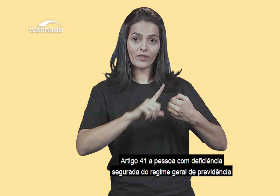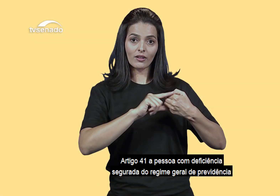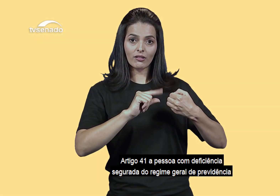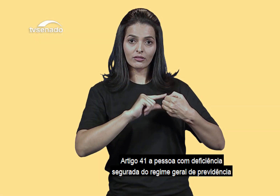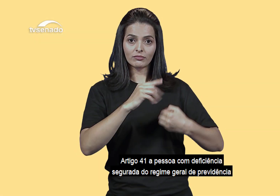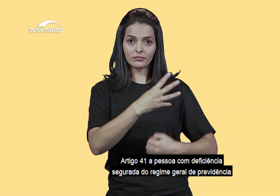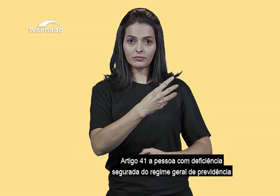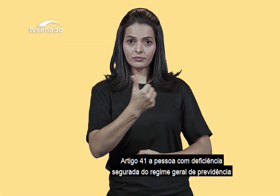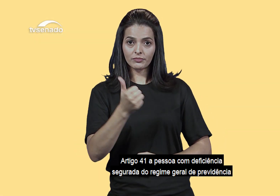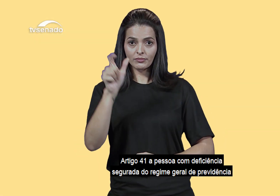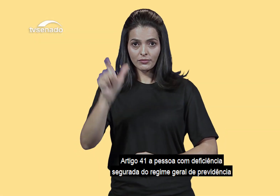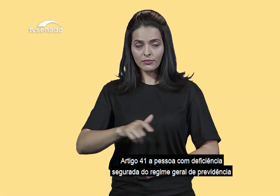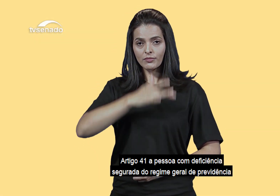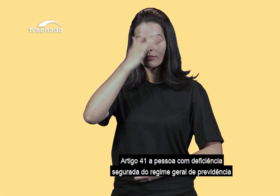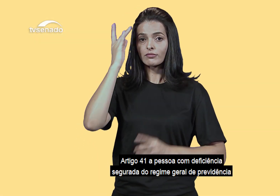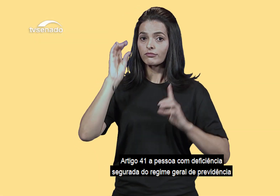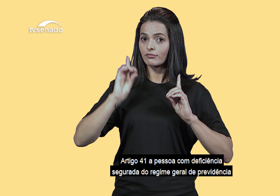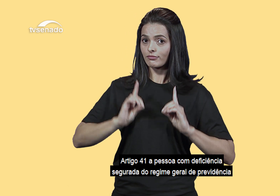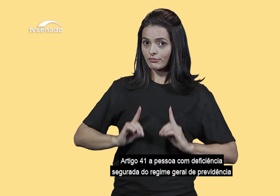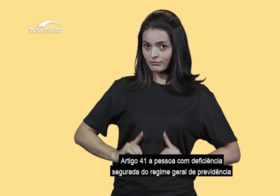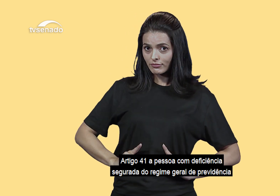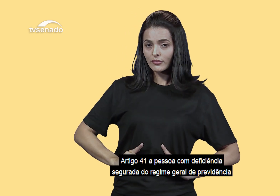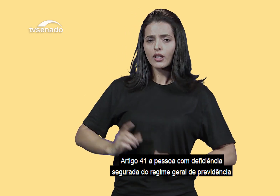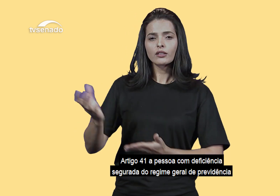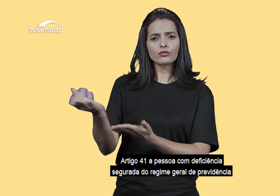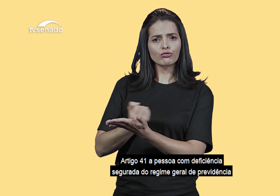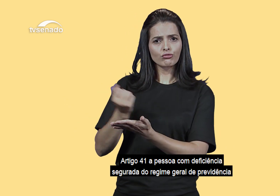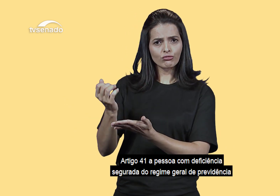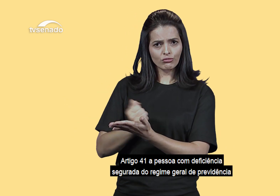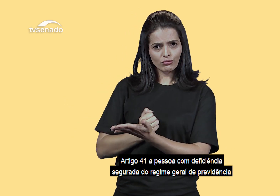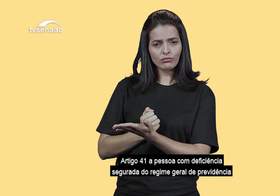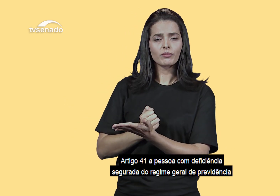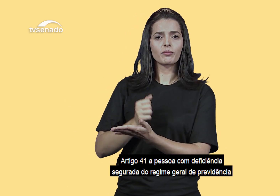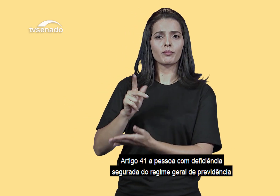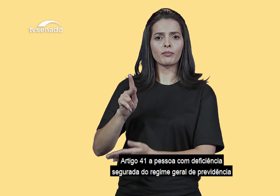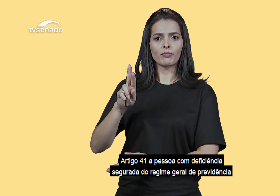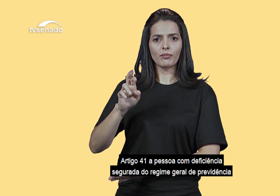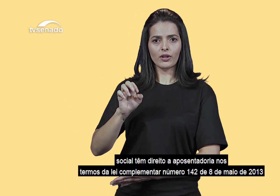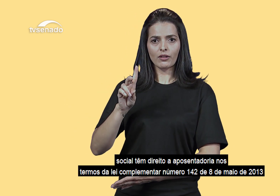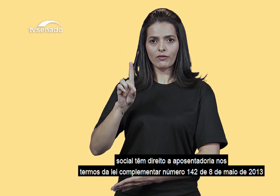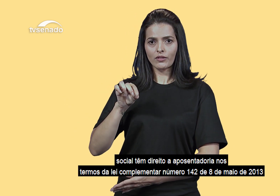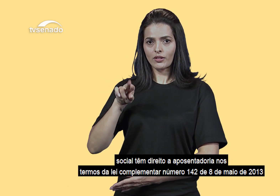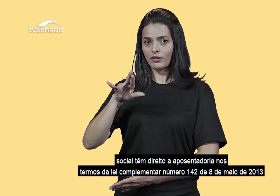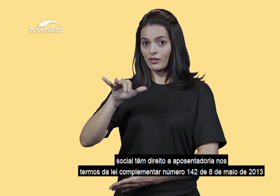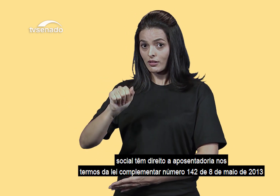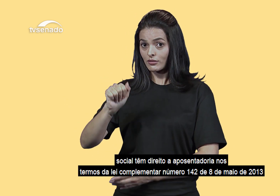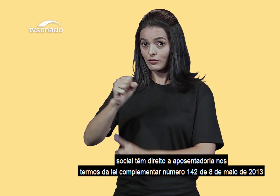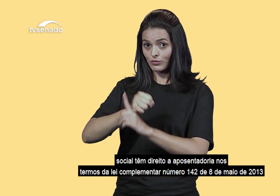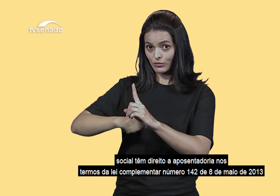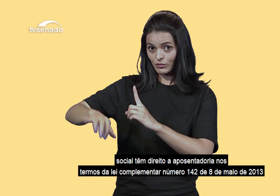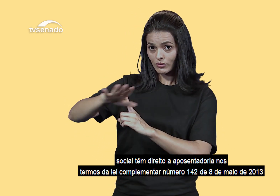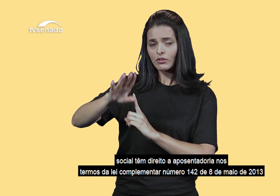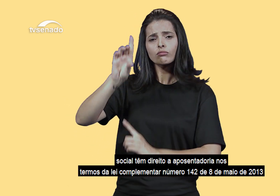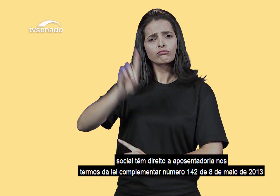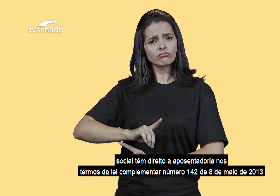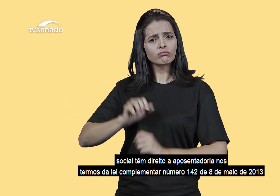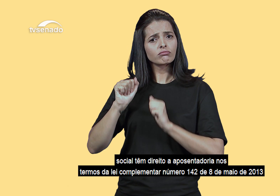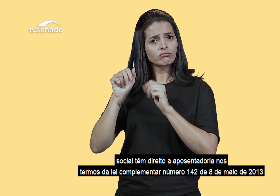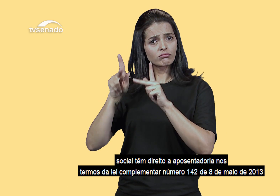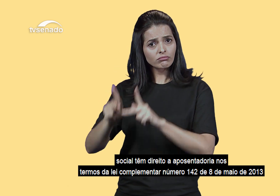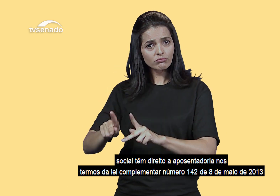Artigo 41 A pessoa com deficiência assegurada do Regime Geral de Previdência Social tem direito à